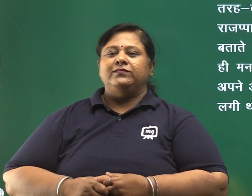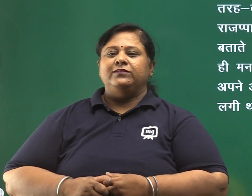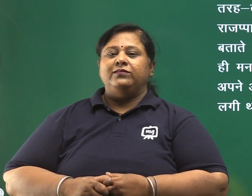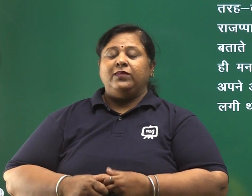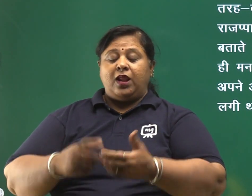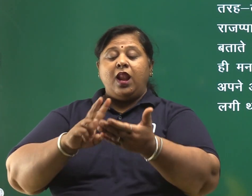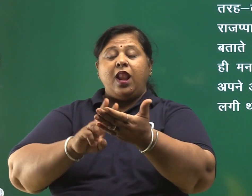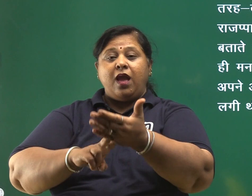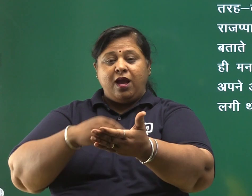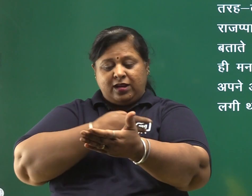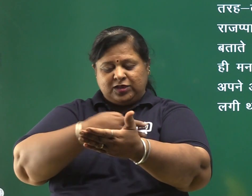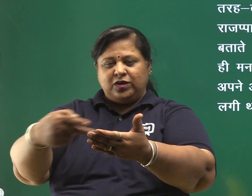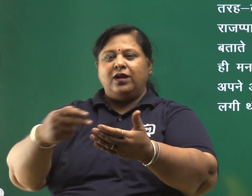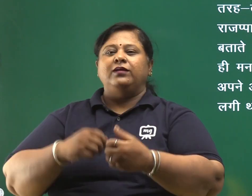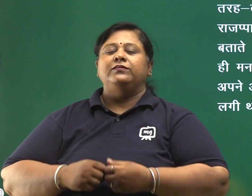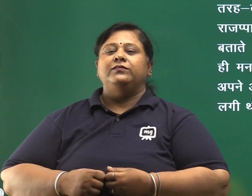नागराजन का